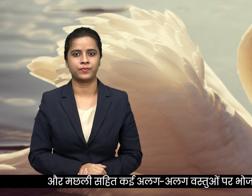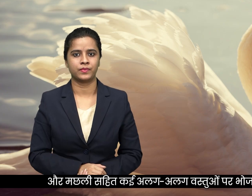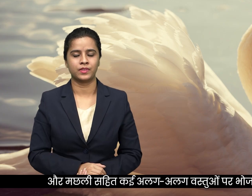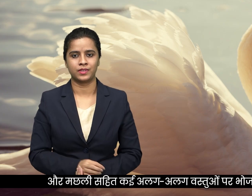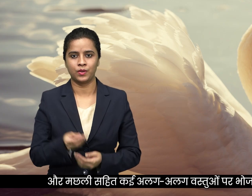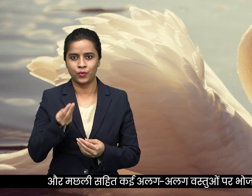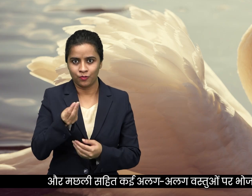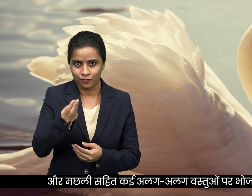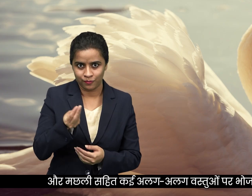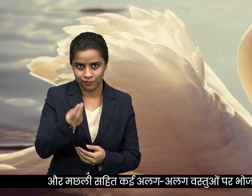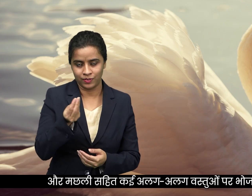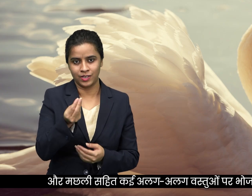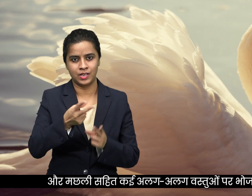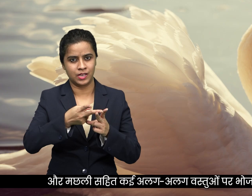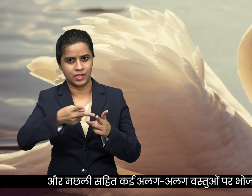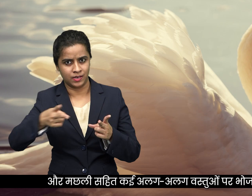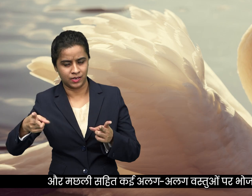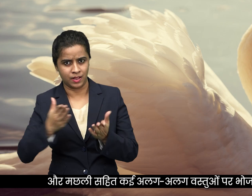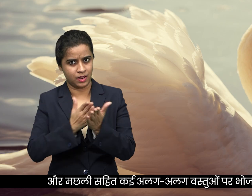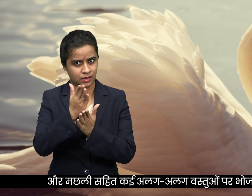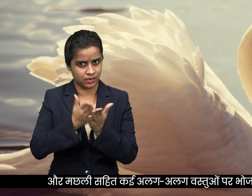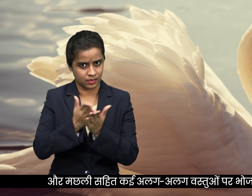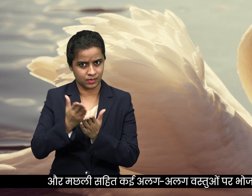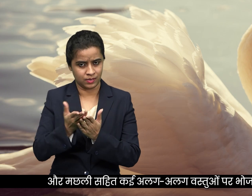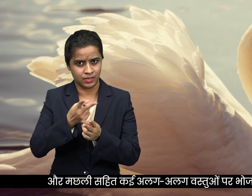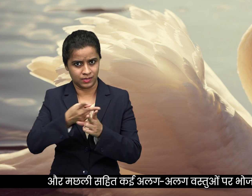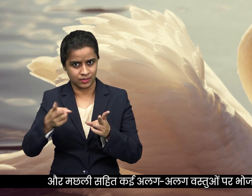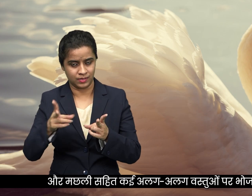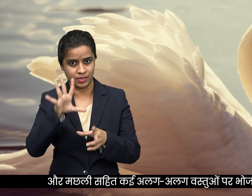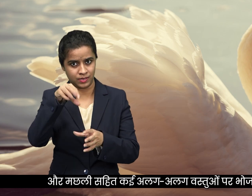और मछली सहित कई अलग-अलग वस्तुओं पर भोजन करती है।